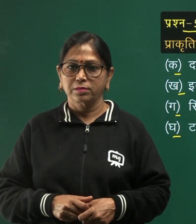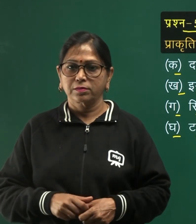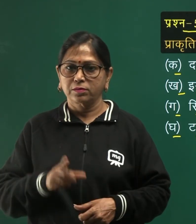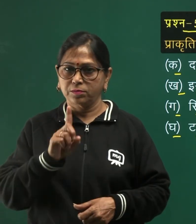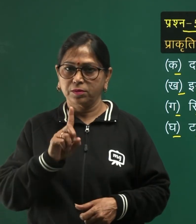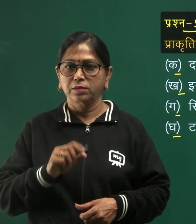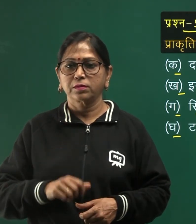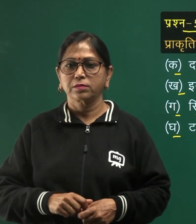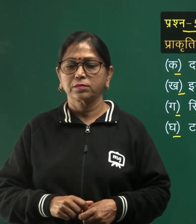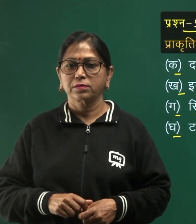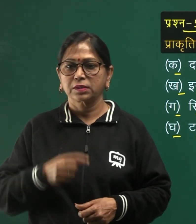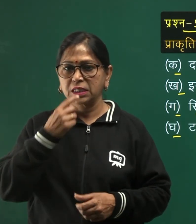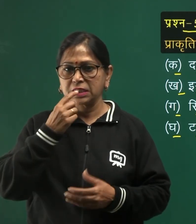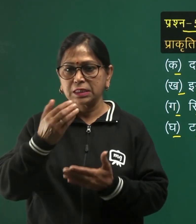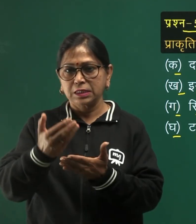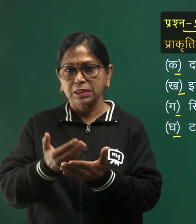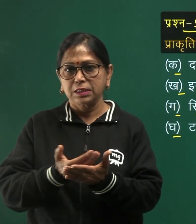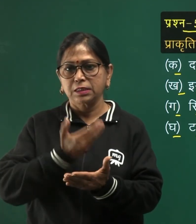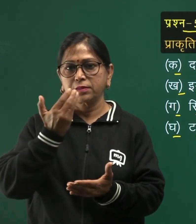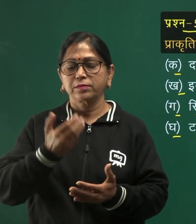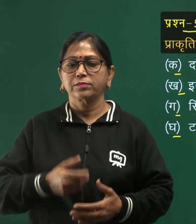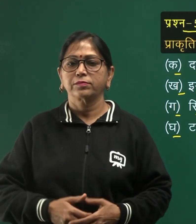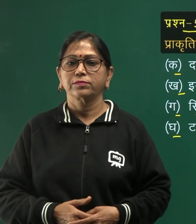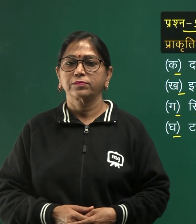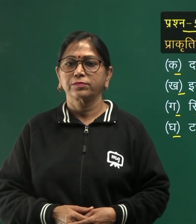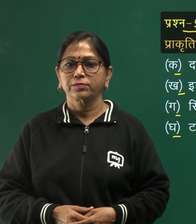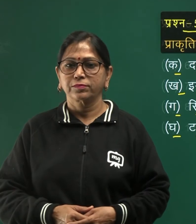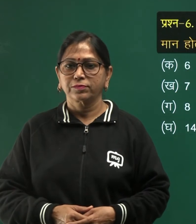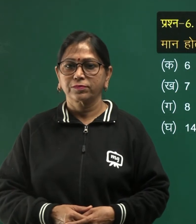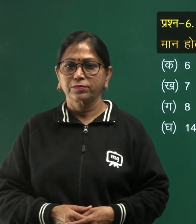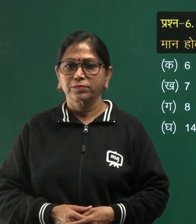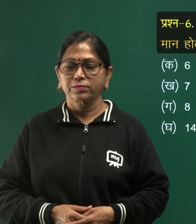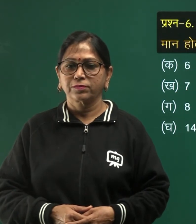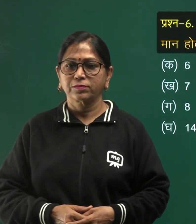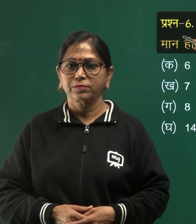सही उत्तर है नंबर 1 दही